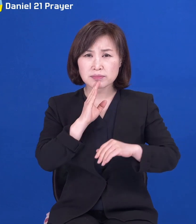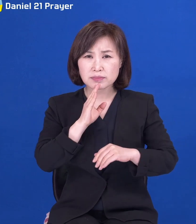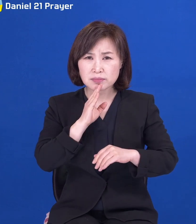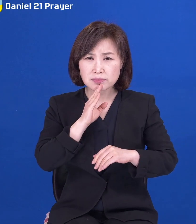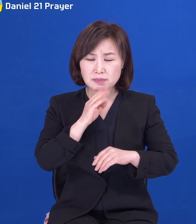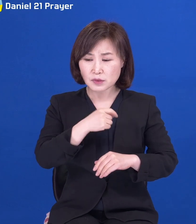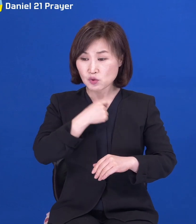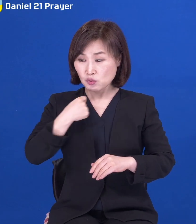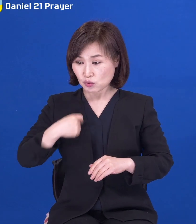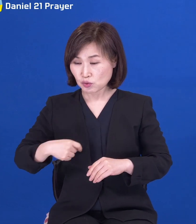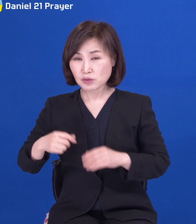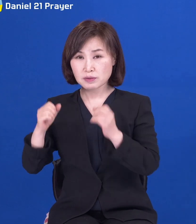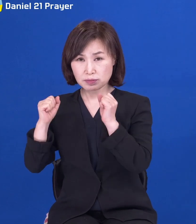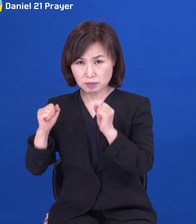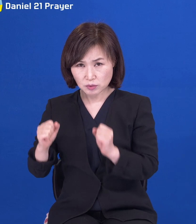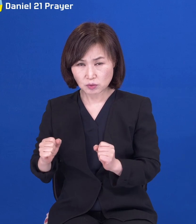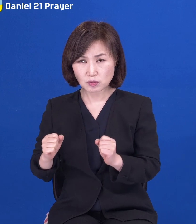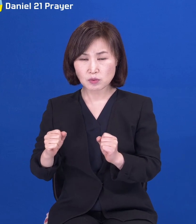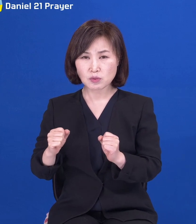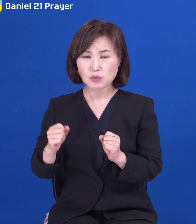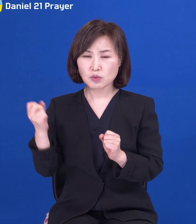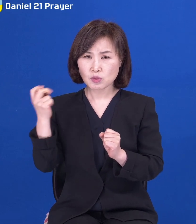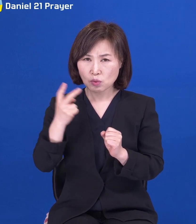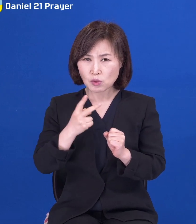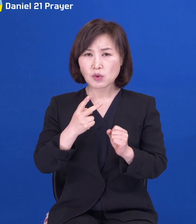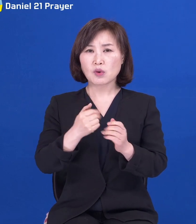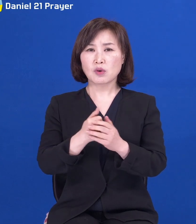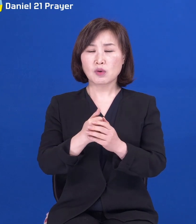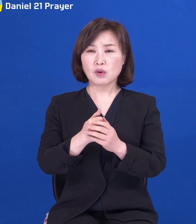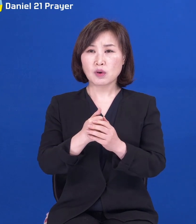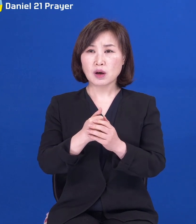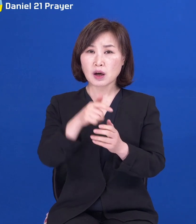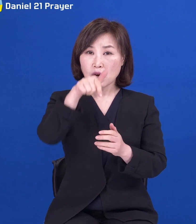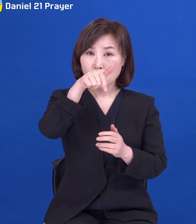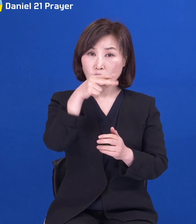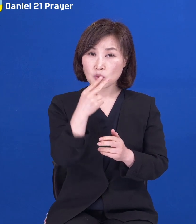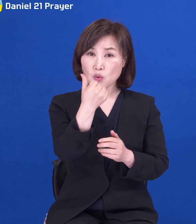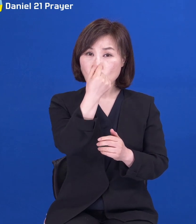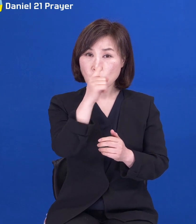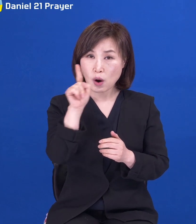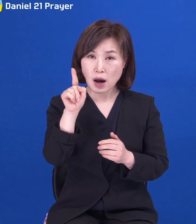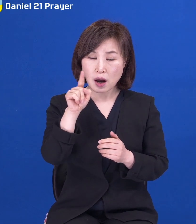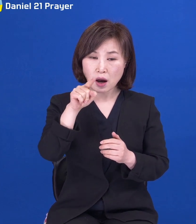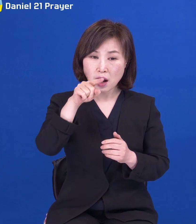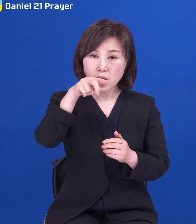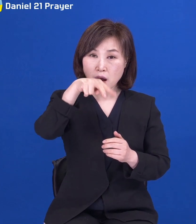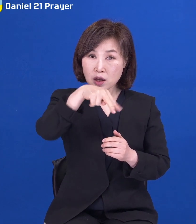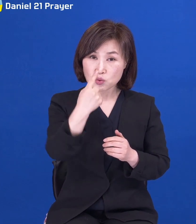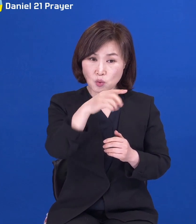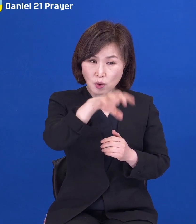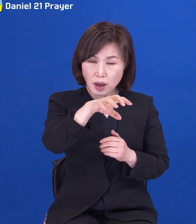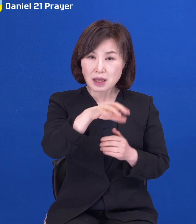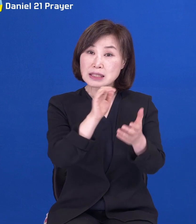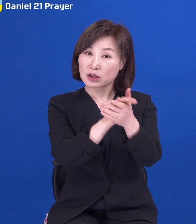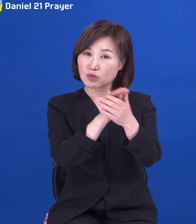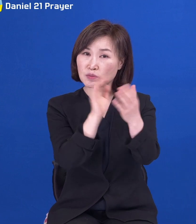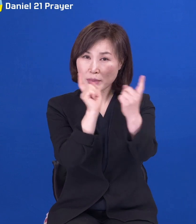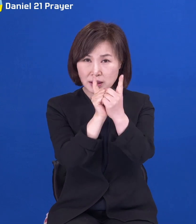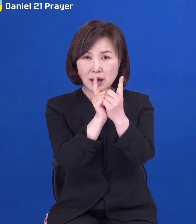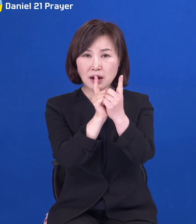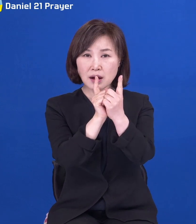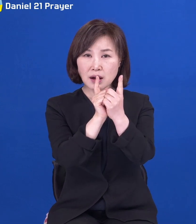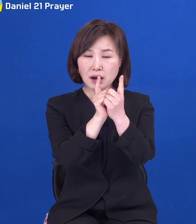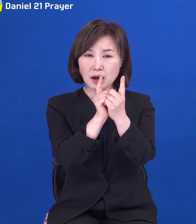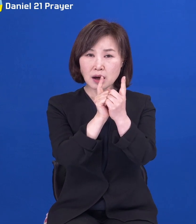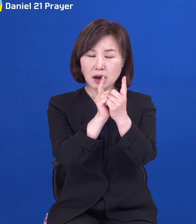중국에서도 있었고, 또한 아까 교화소에서 그 친구를 만난 거 있죠. 그